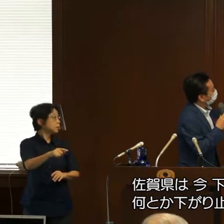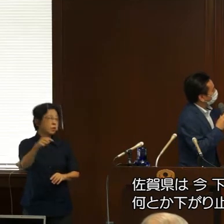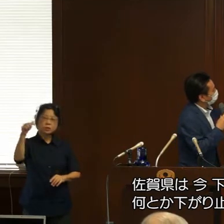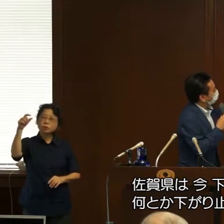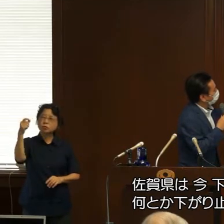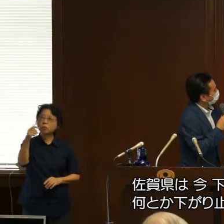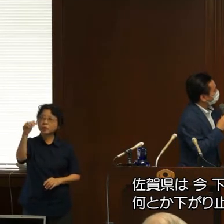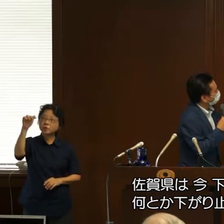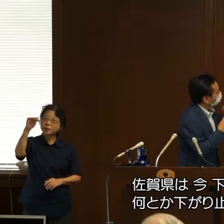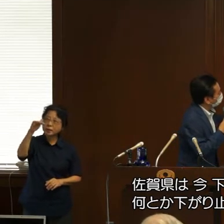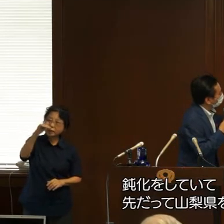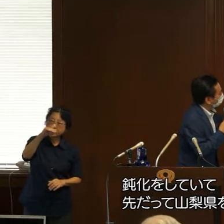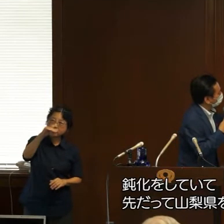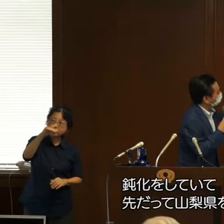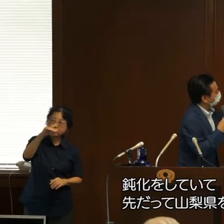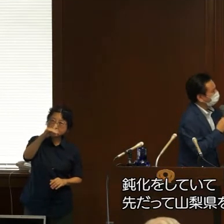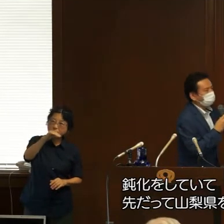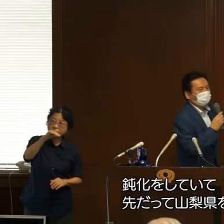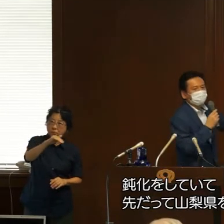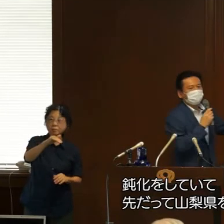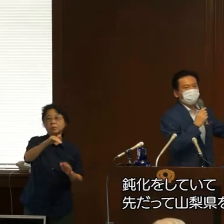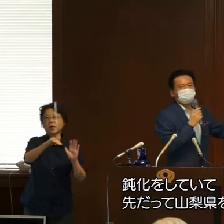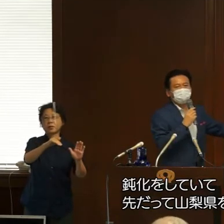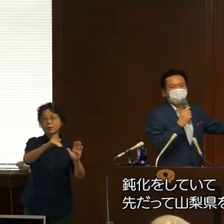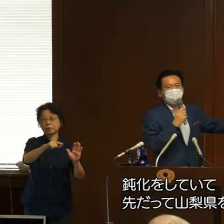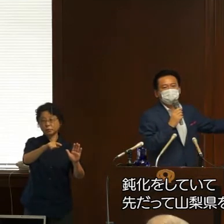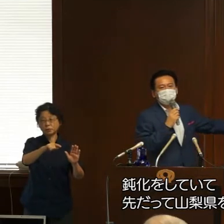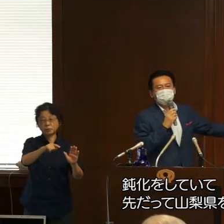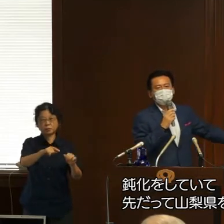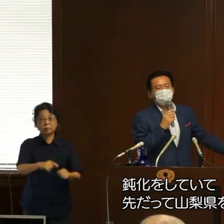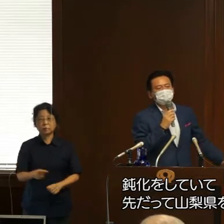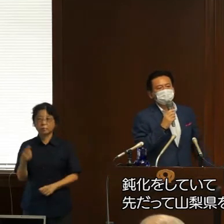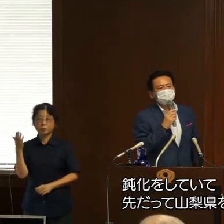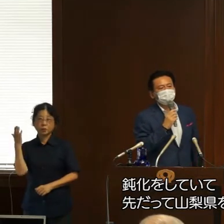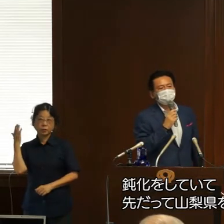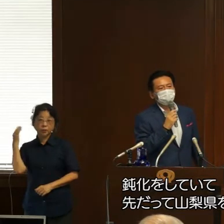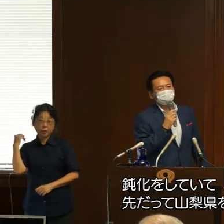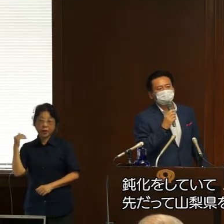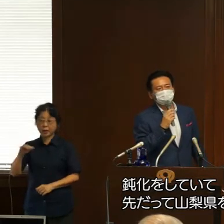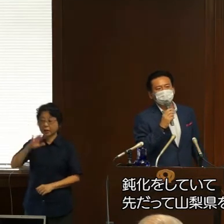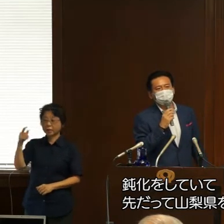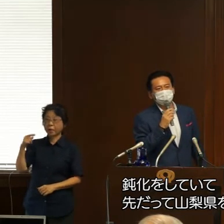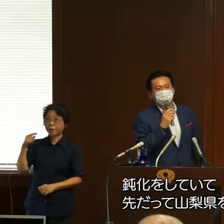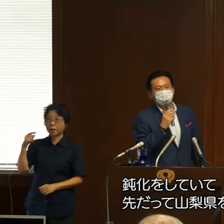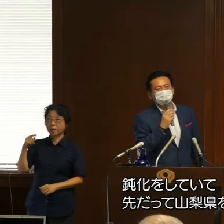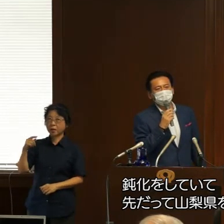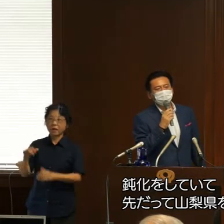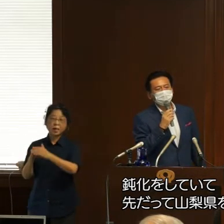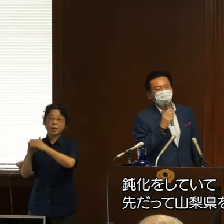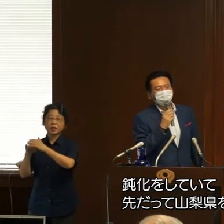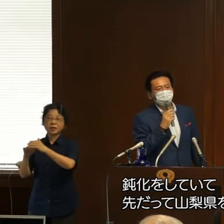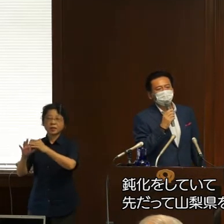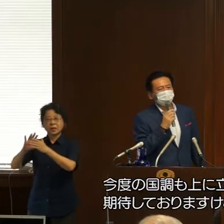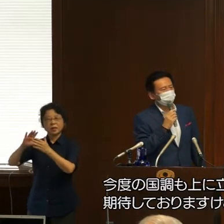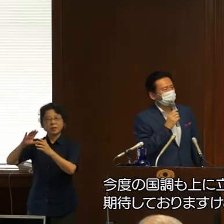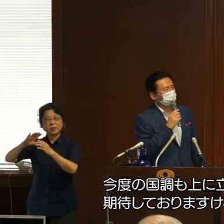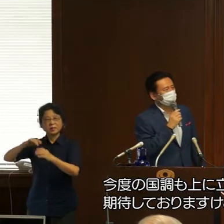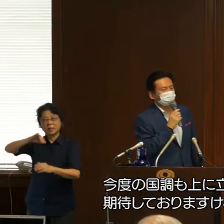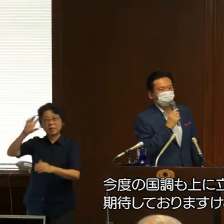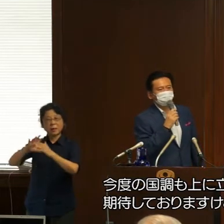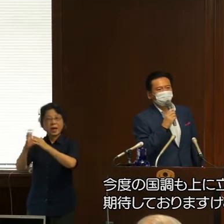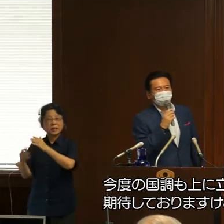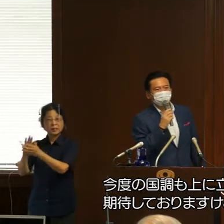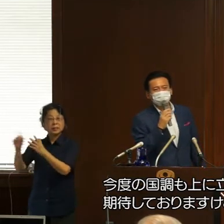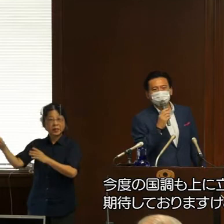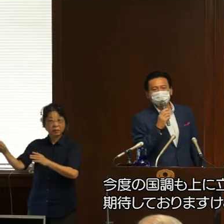下がり止まりみたいな形で鈍化をしていて、先だって、山梨県を重機人口で抜いたんで、今度の国